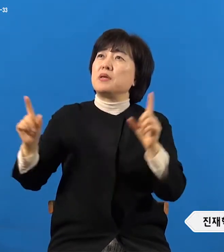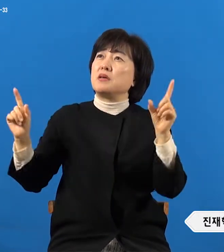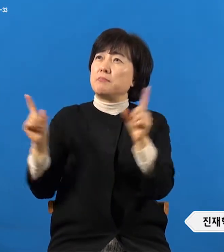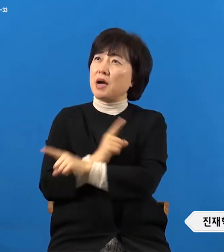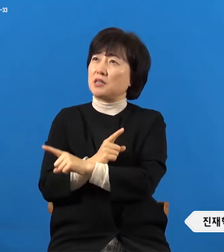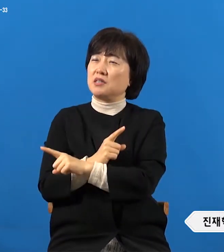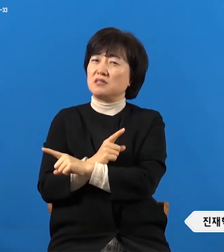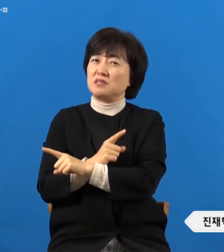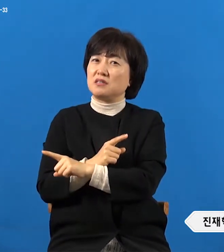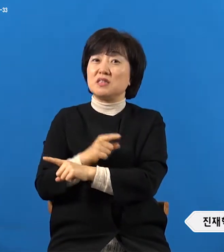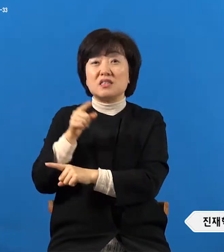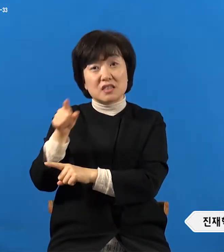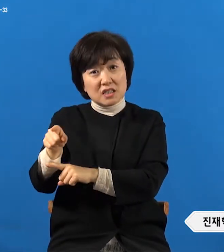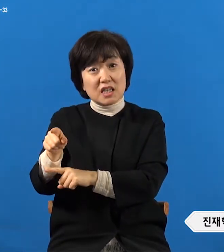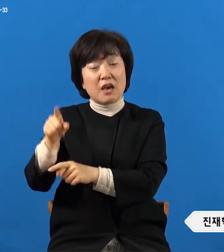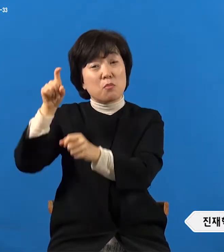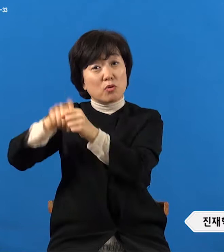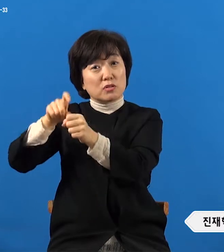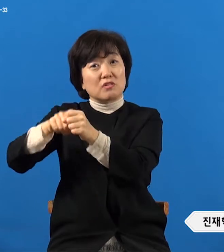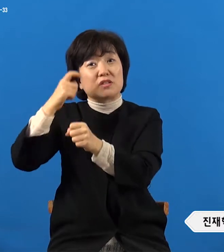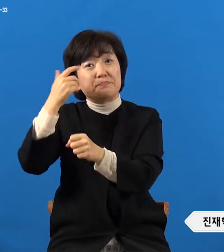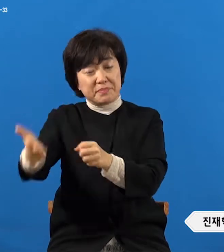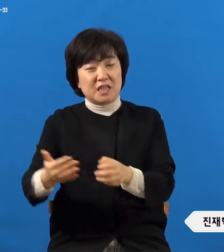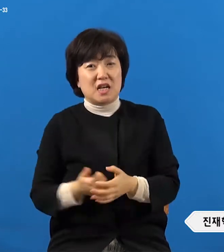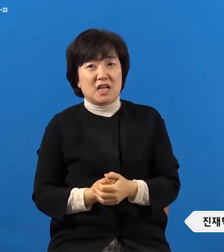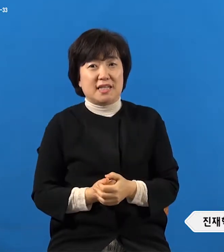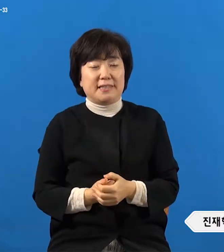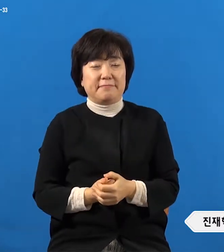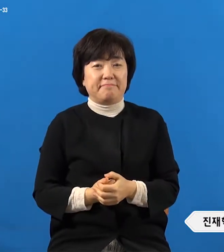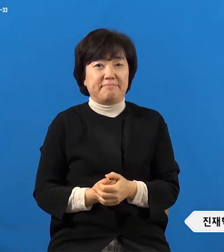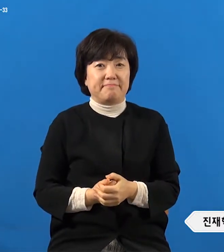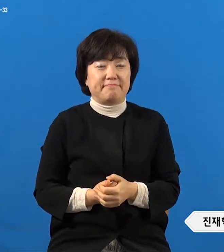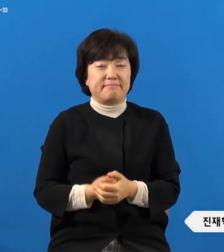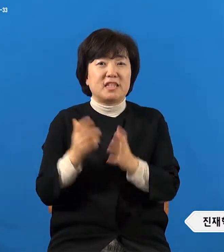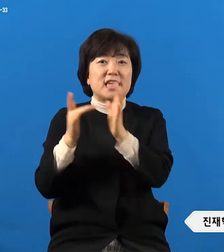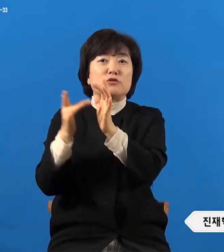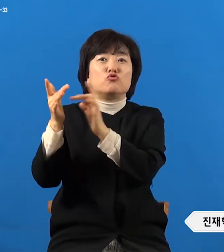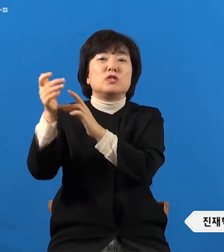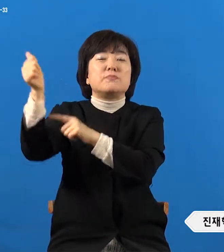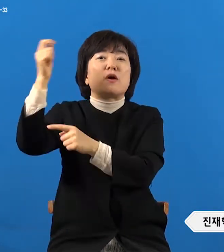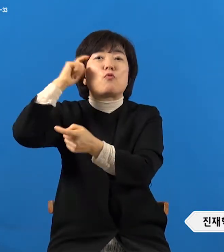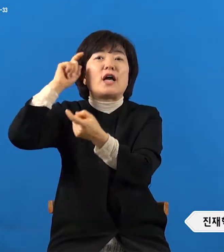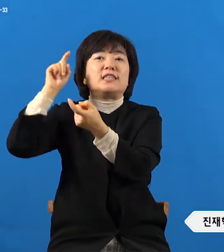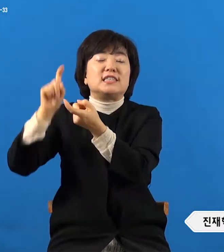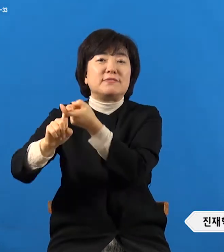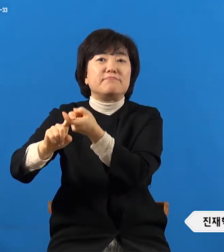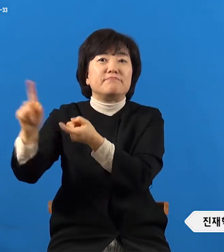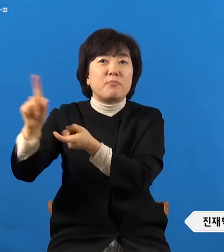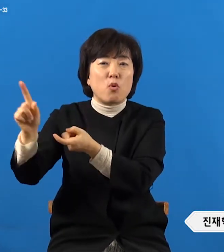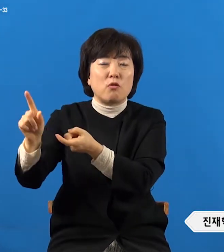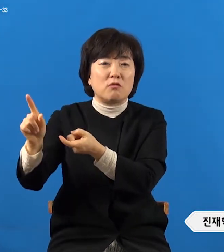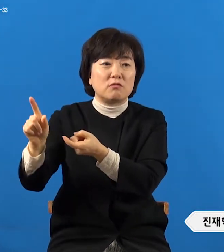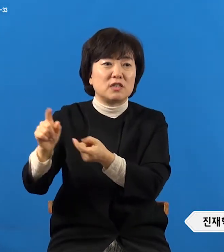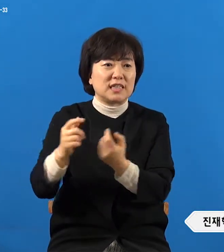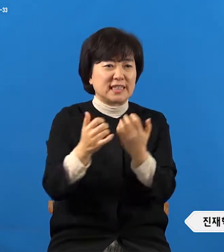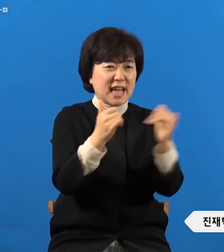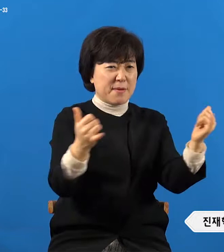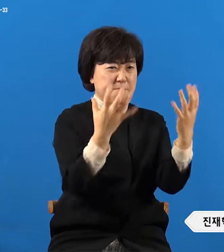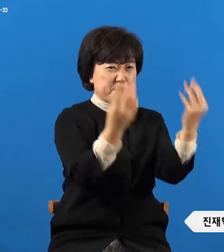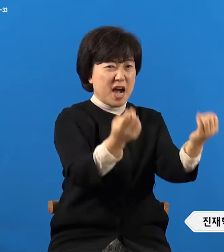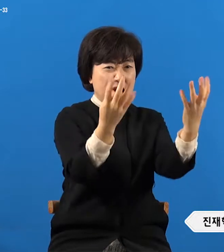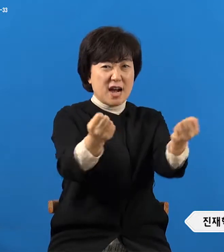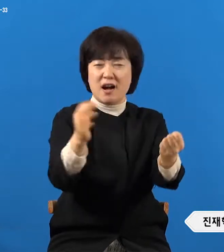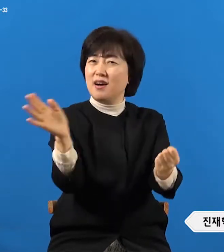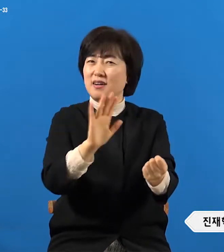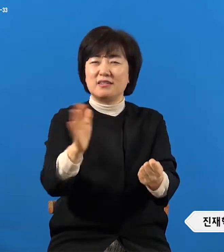이유가 됩니까? 오늘 성경은 우리에게 말씀합니다. 주님의 관심사는 무리가 아니라 바로 제자입니다.